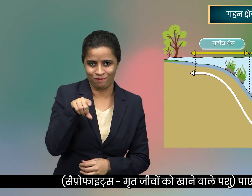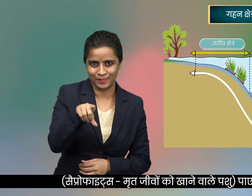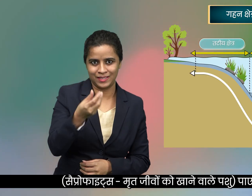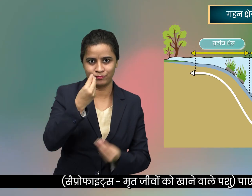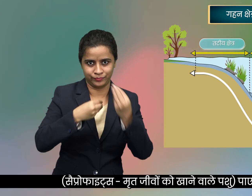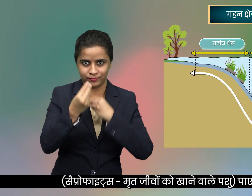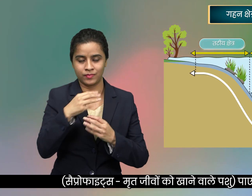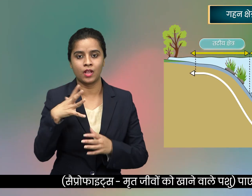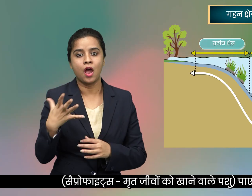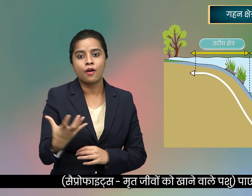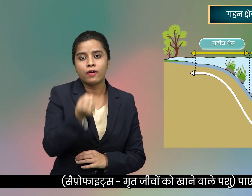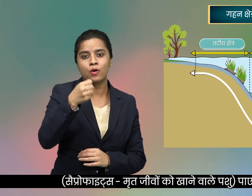पाए जाते हैं।